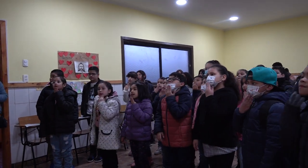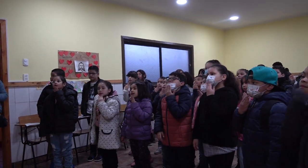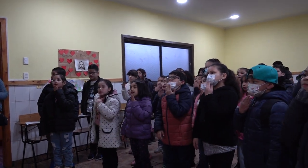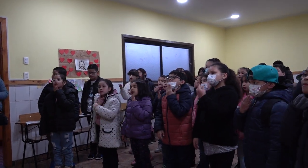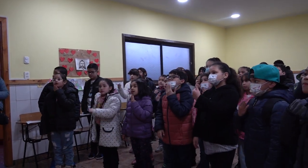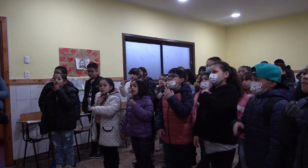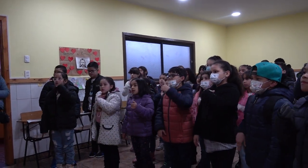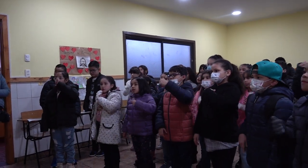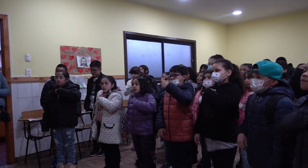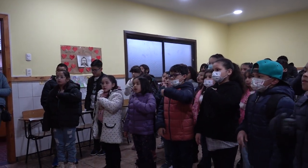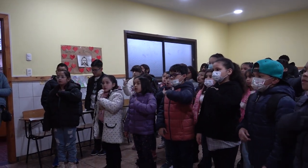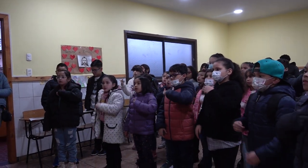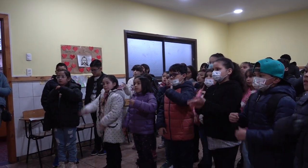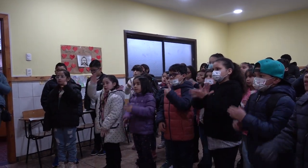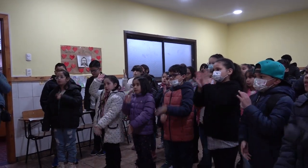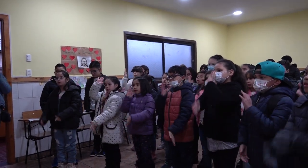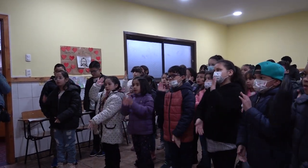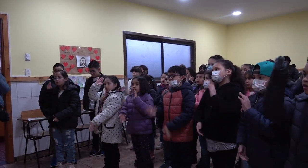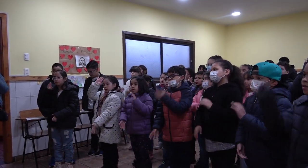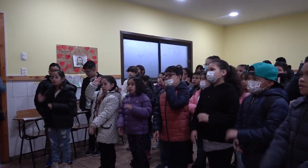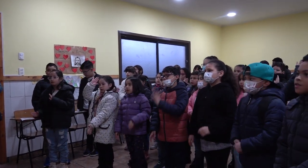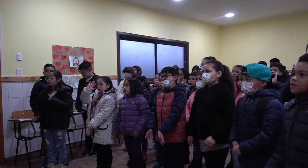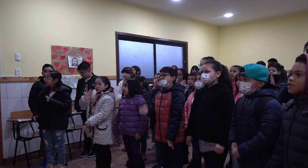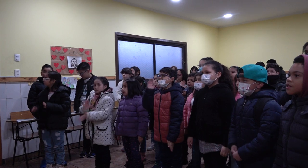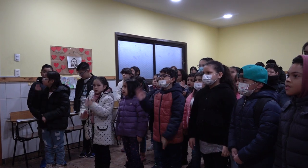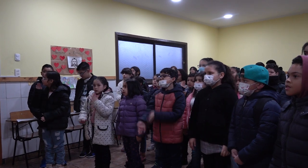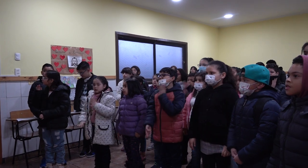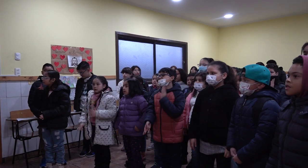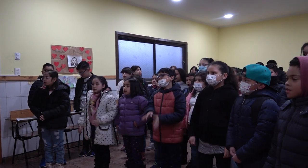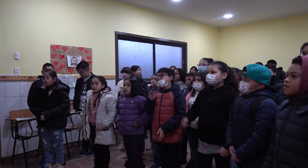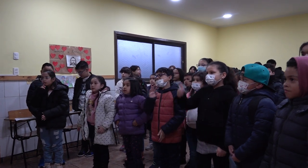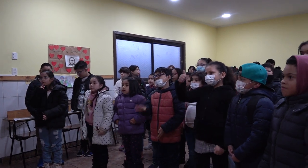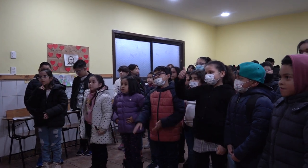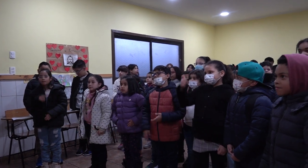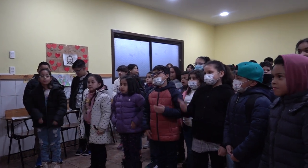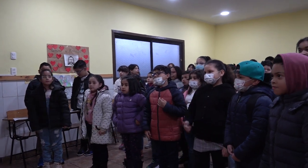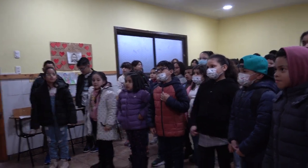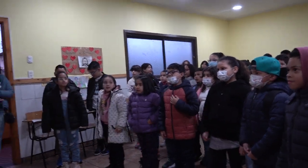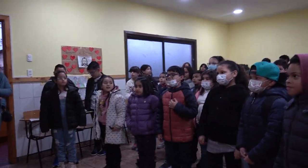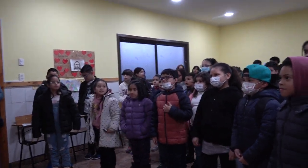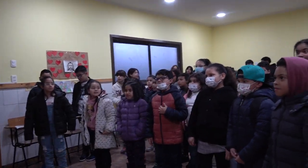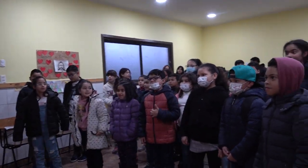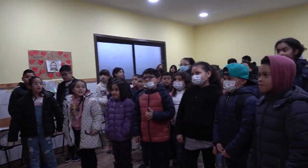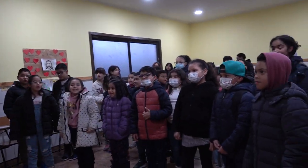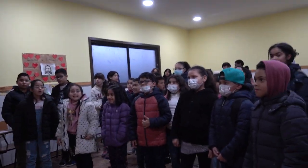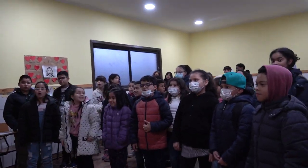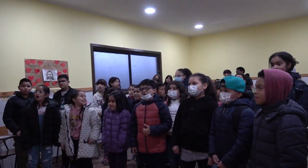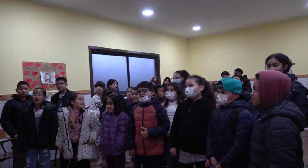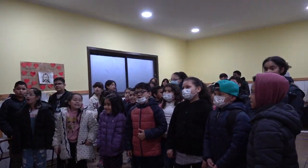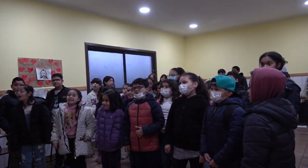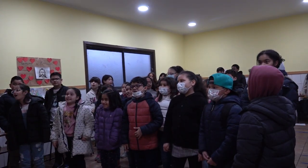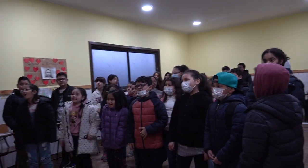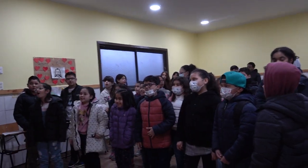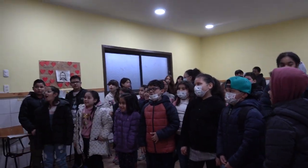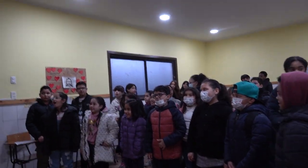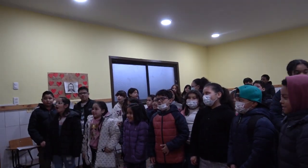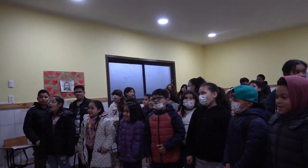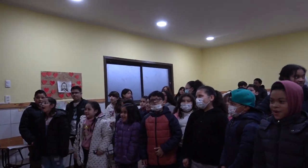también yo voy. ¿Sí? Ahora sí pueden hacerlo solo, ¿no? ¡Sí!